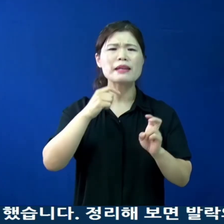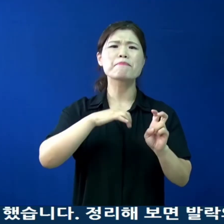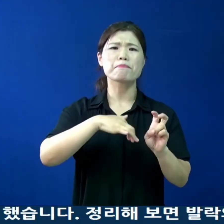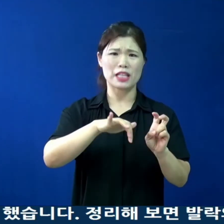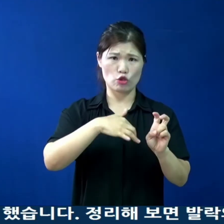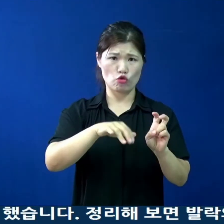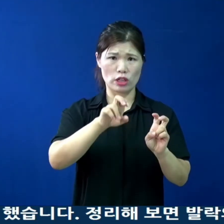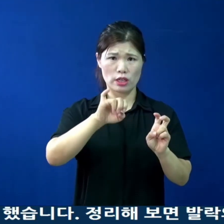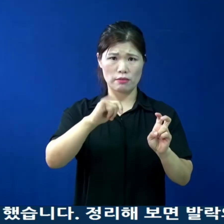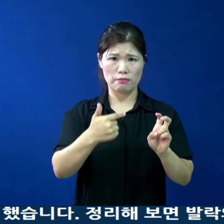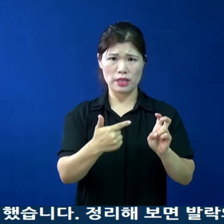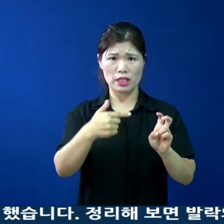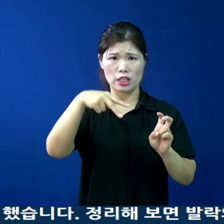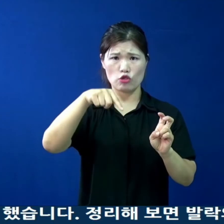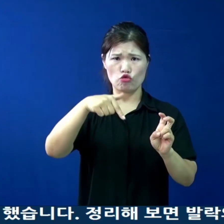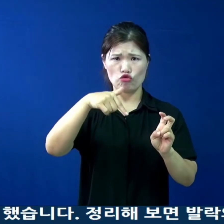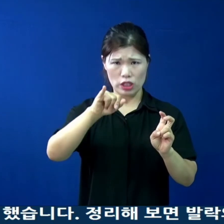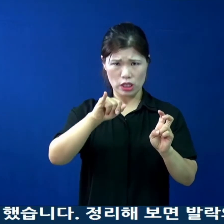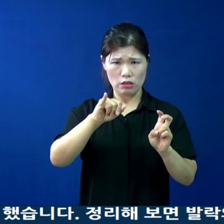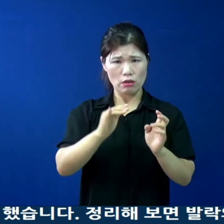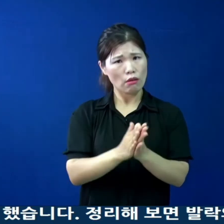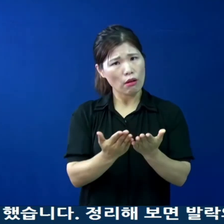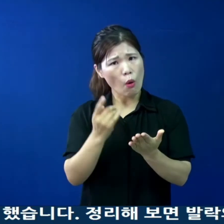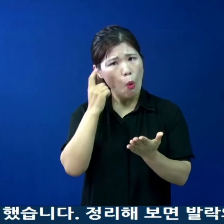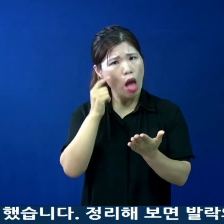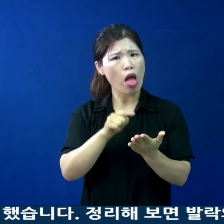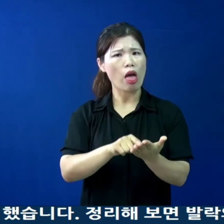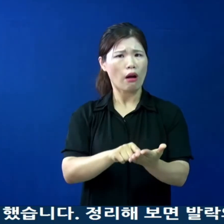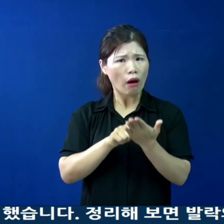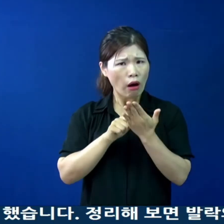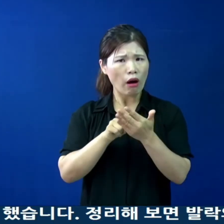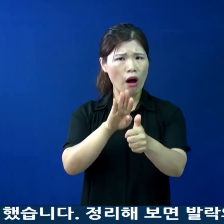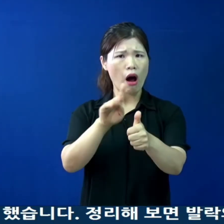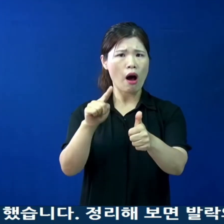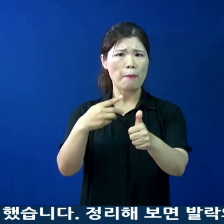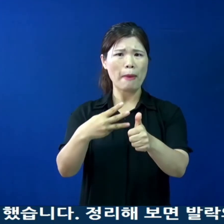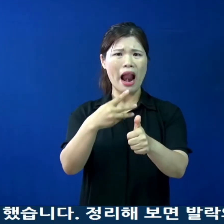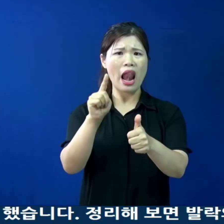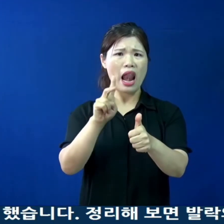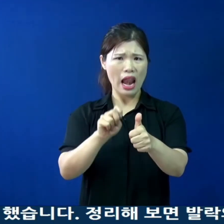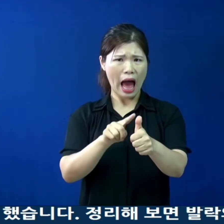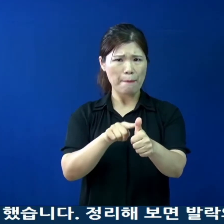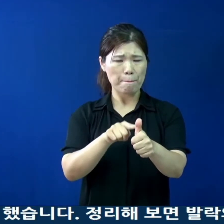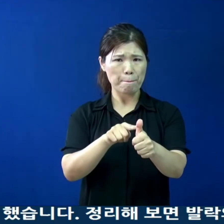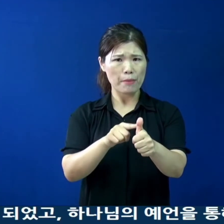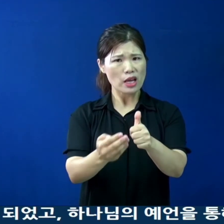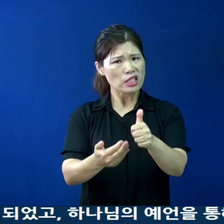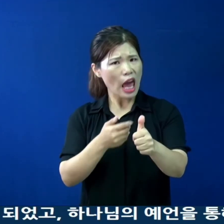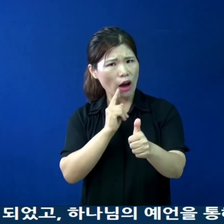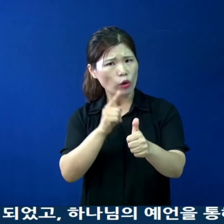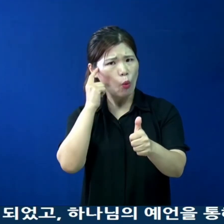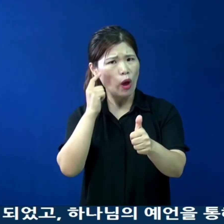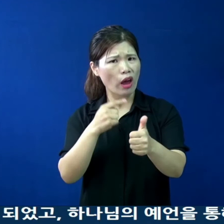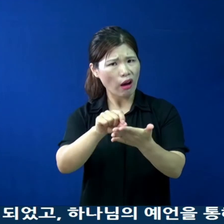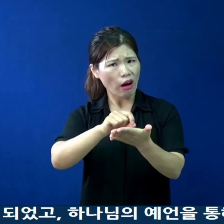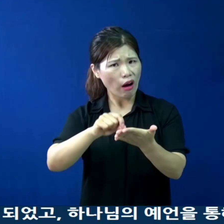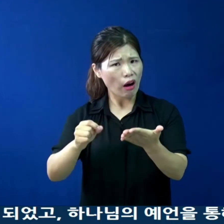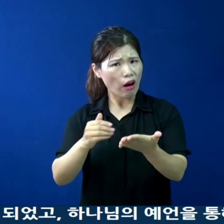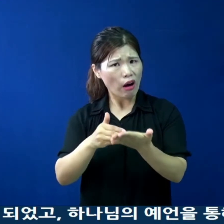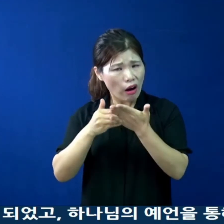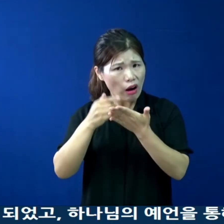이 발람의 이야기가 들어가야 됩니까? 민수기 안에서 이 발람의 예언의 기능과 역할은 무엇일까요,